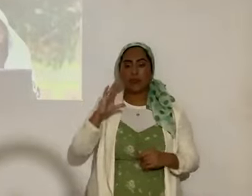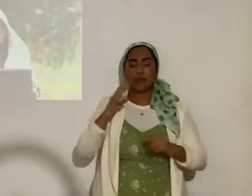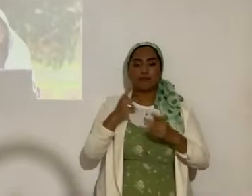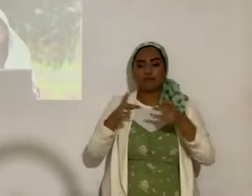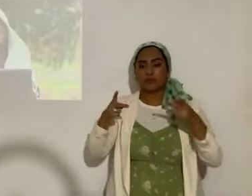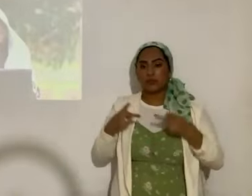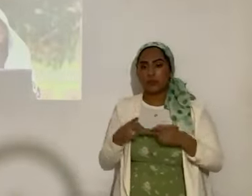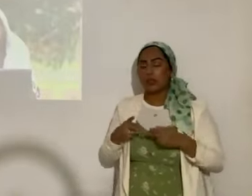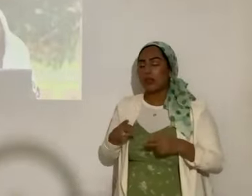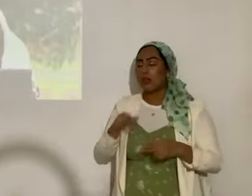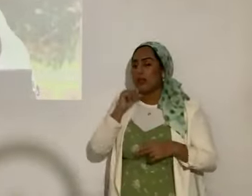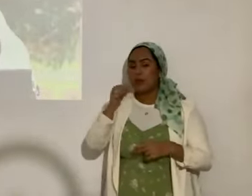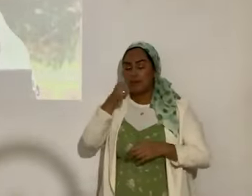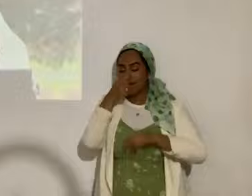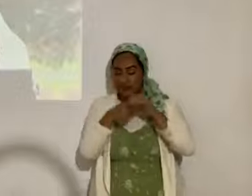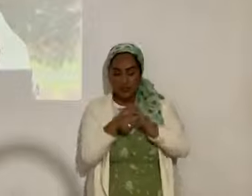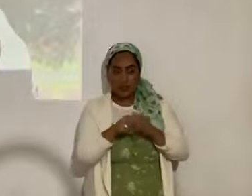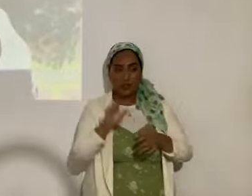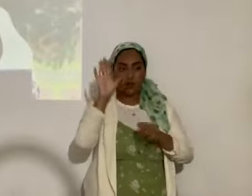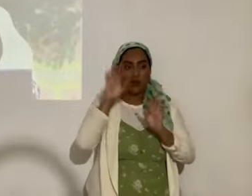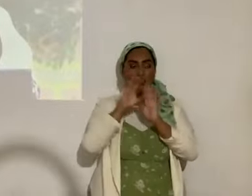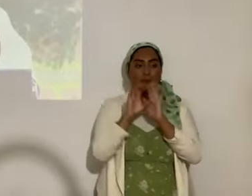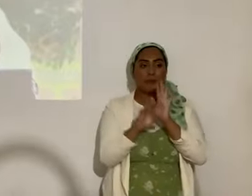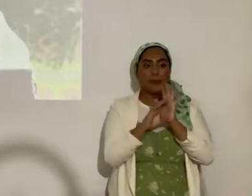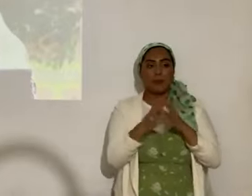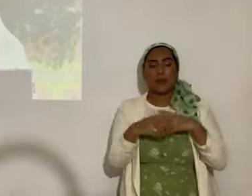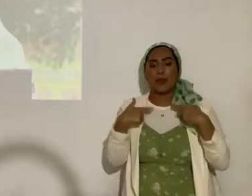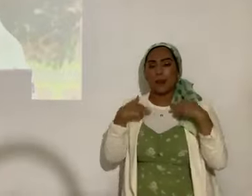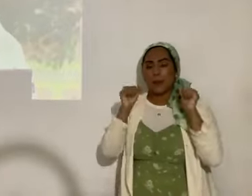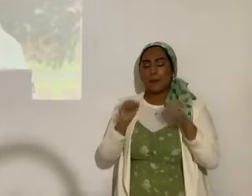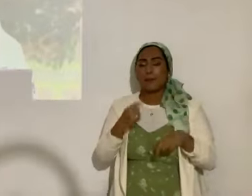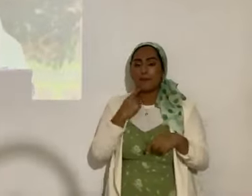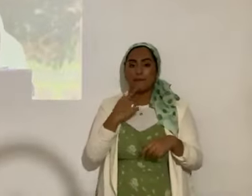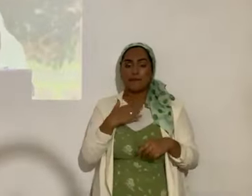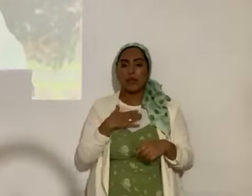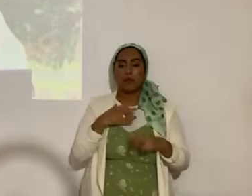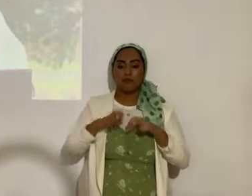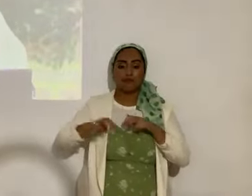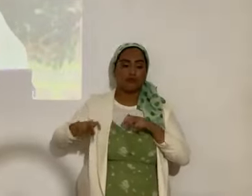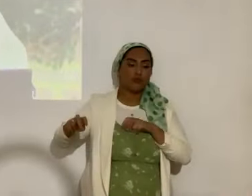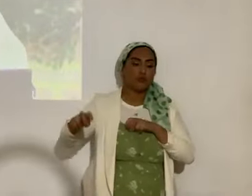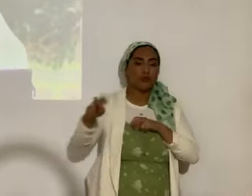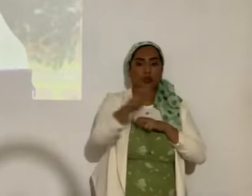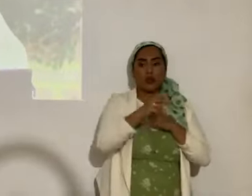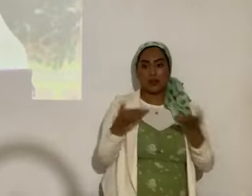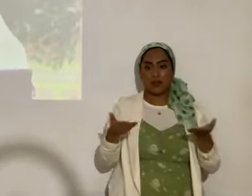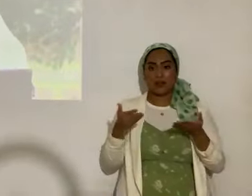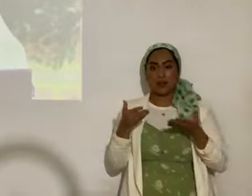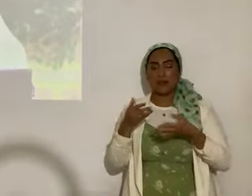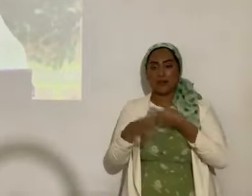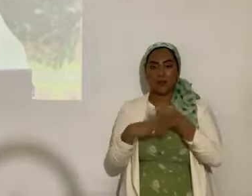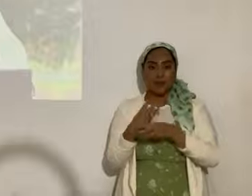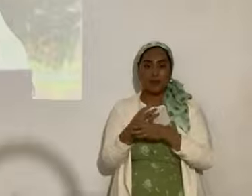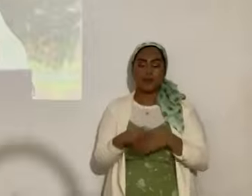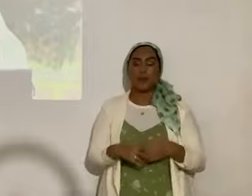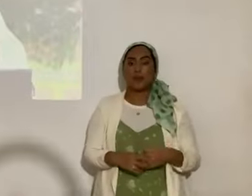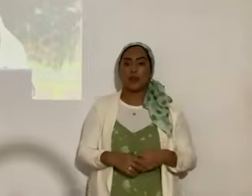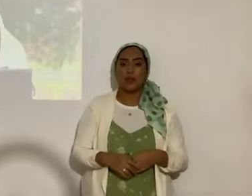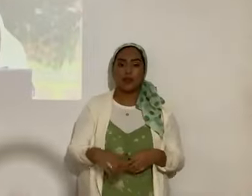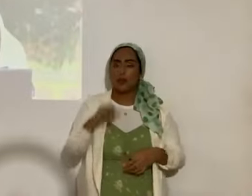en la tierra no hay cubras de mí mandamientos podemos decir soy un extranjero en esta tierra no encubras